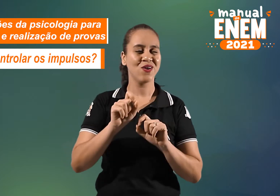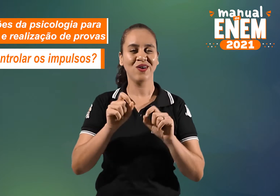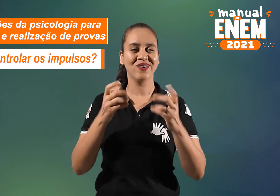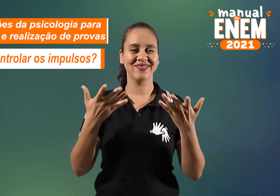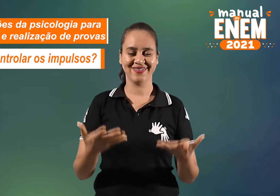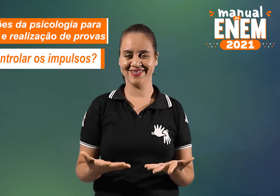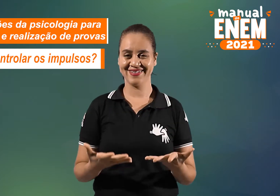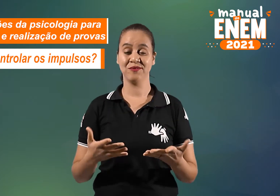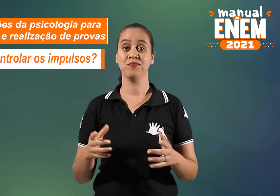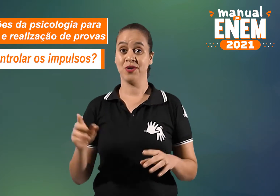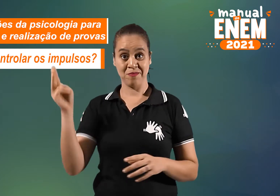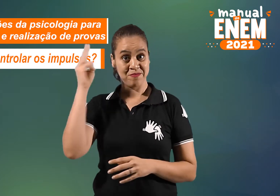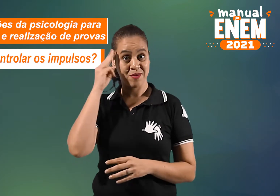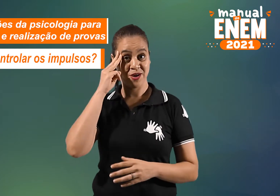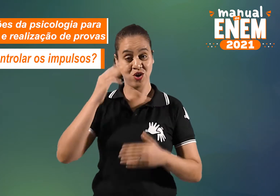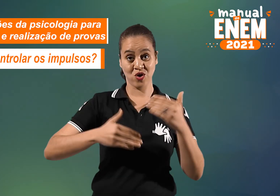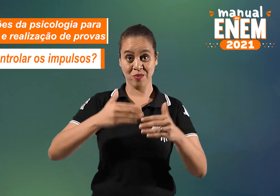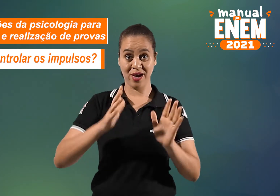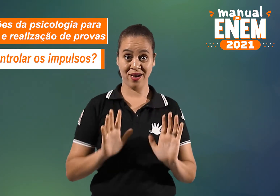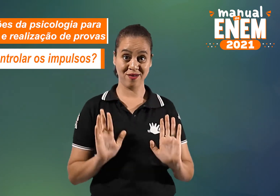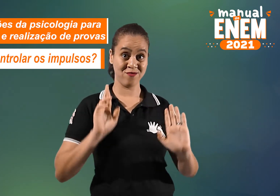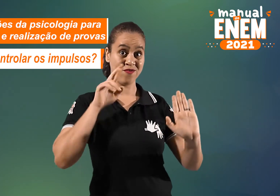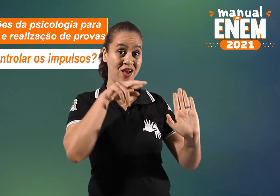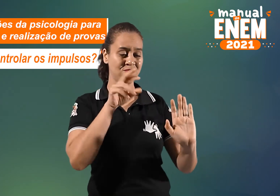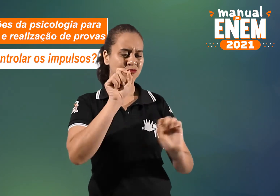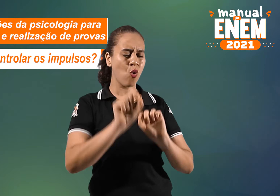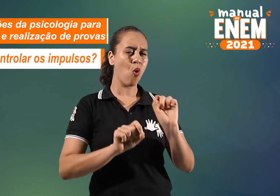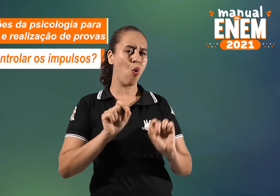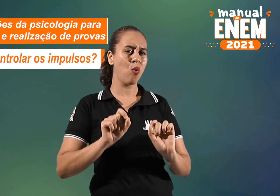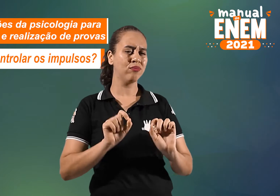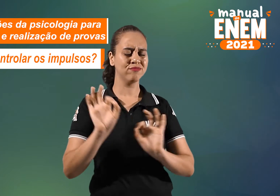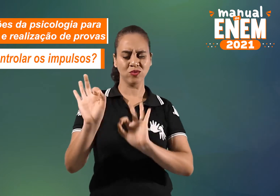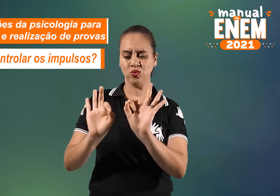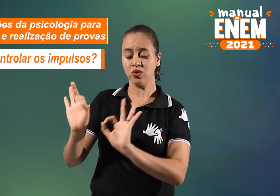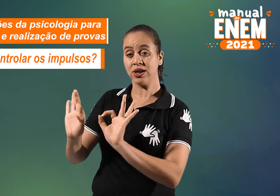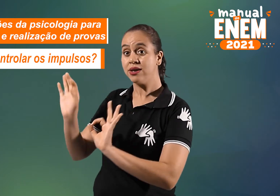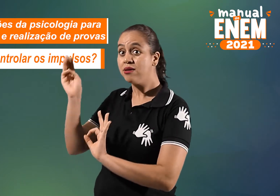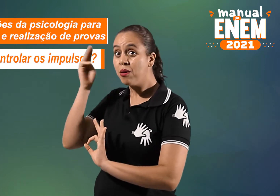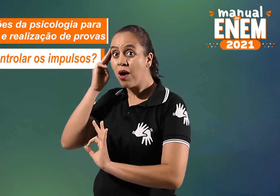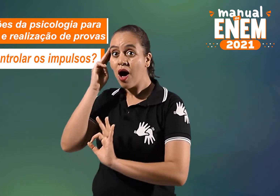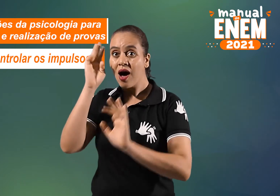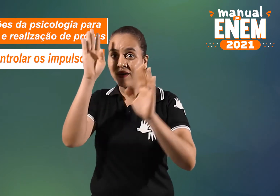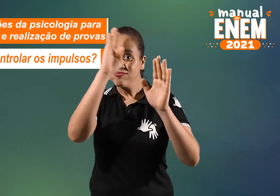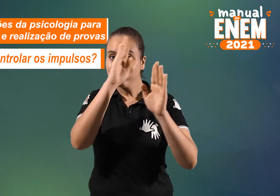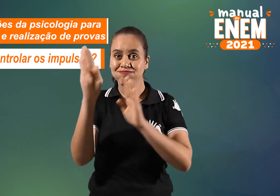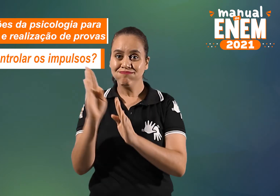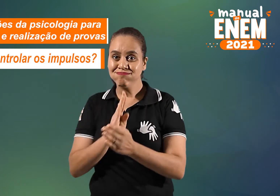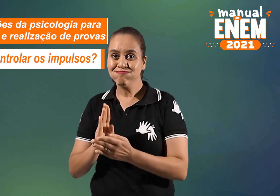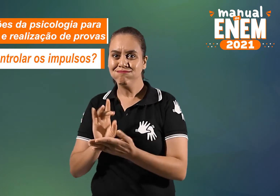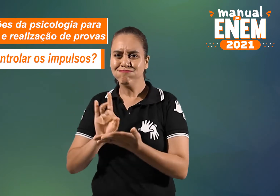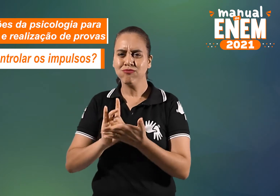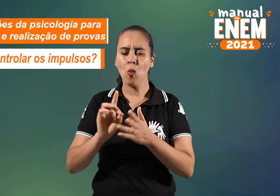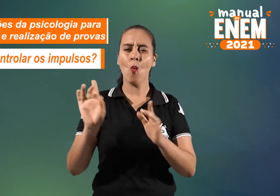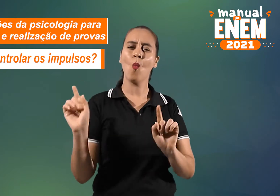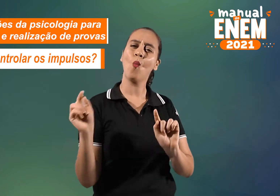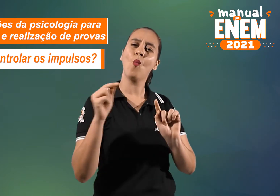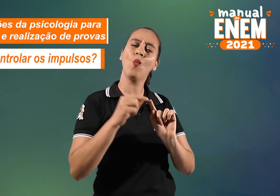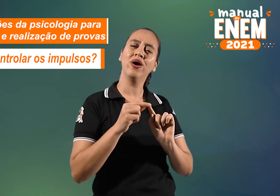de trabalho ou memória operacional refere-se à organização das nossas memórias. Ela permite que você consiga relacionar ideias,